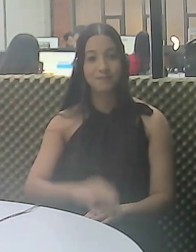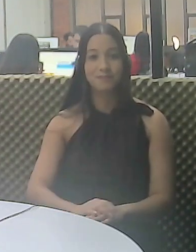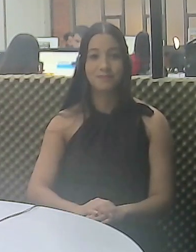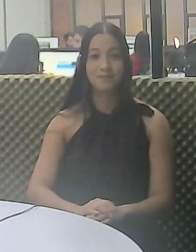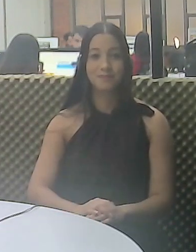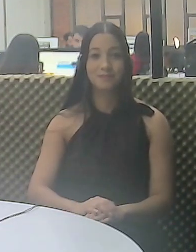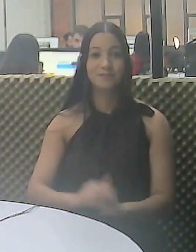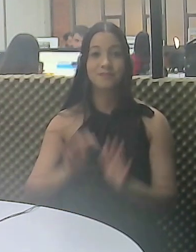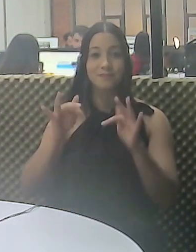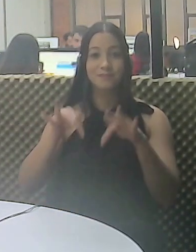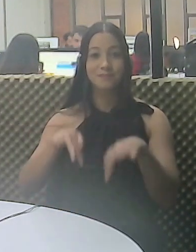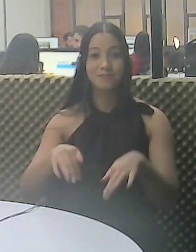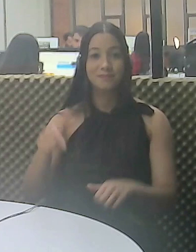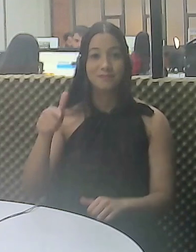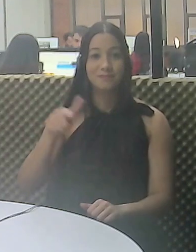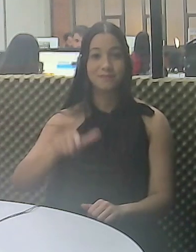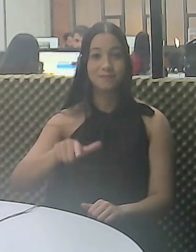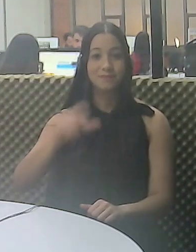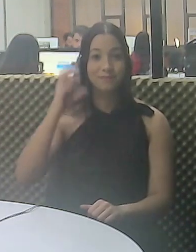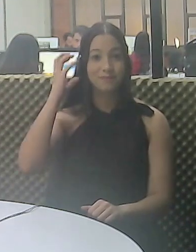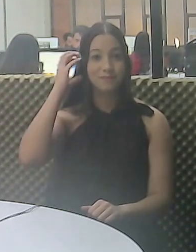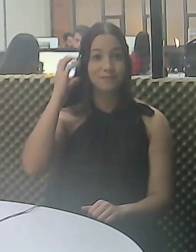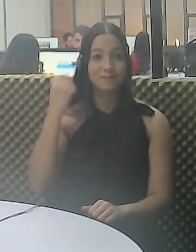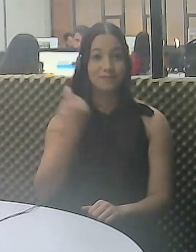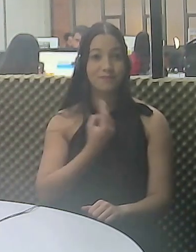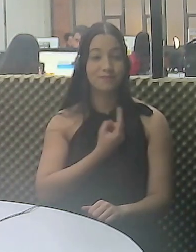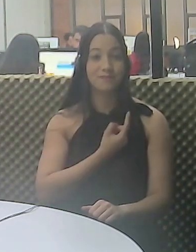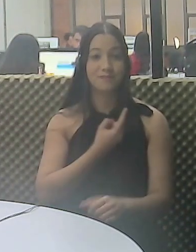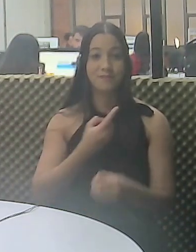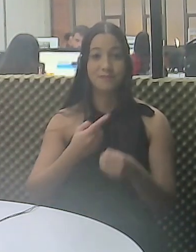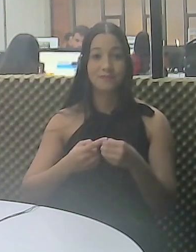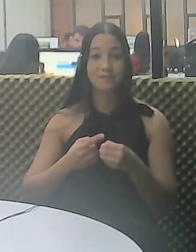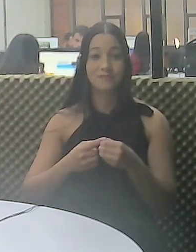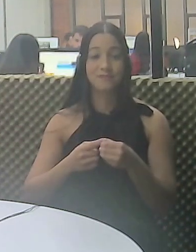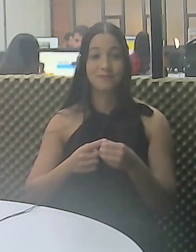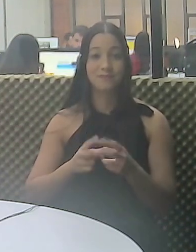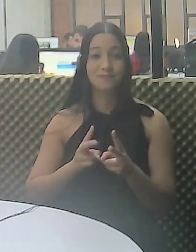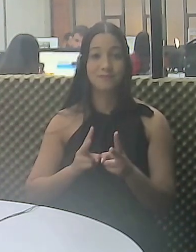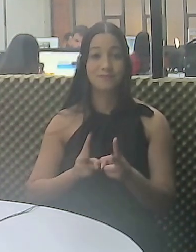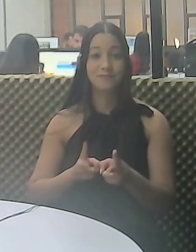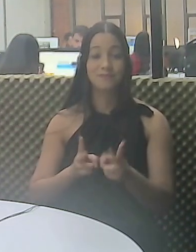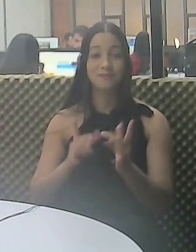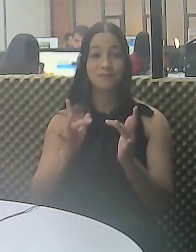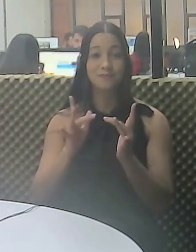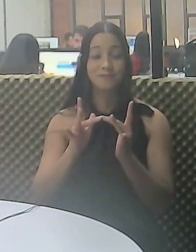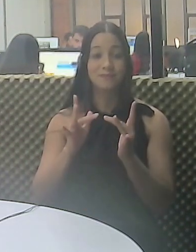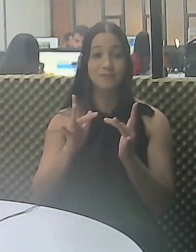próxima. Fica por aqui mais uma edição do programa da Rádio Nossa Cidade.